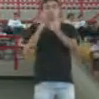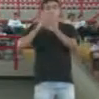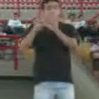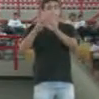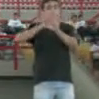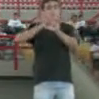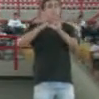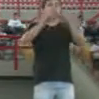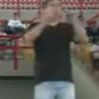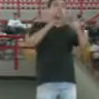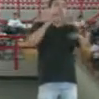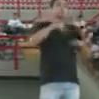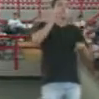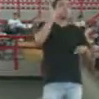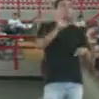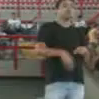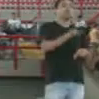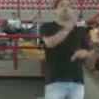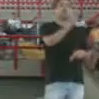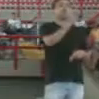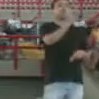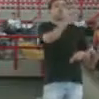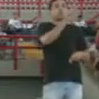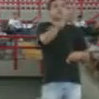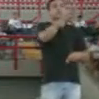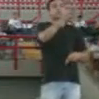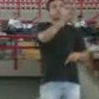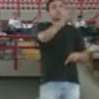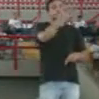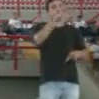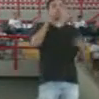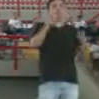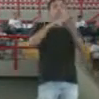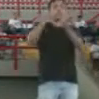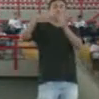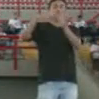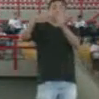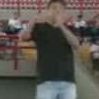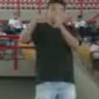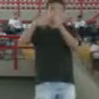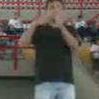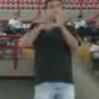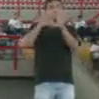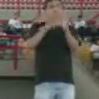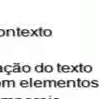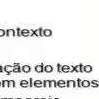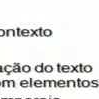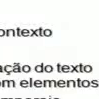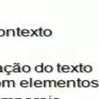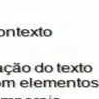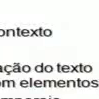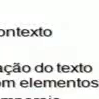o paradoxo. Nas obras do simbolismo, a sinestesia. E assim vai,